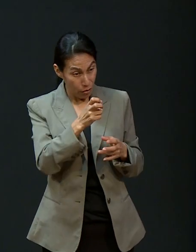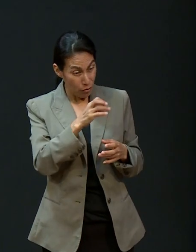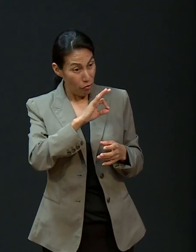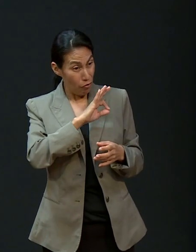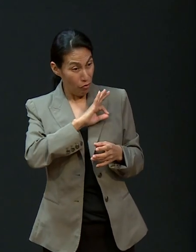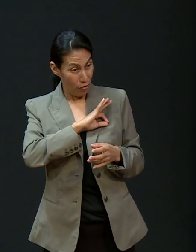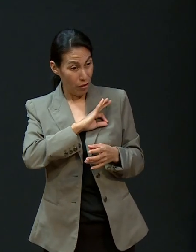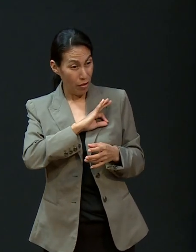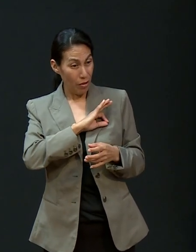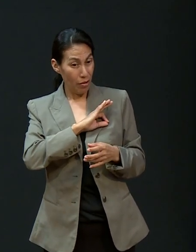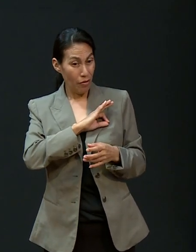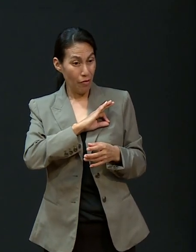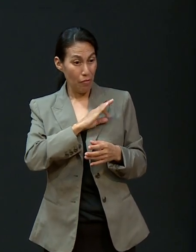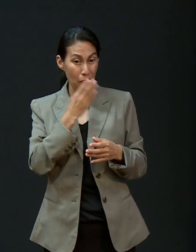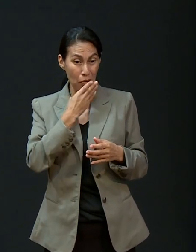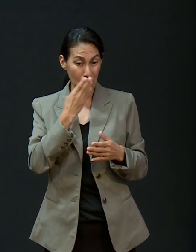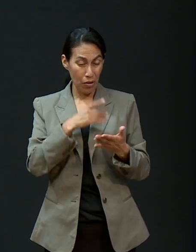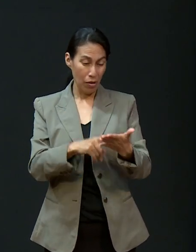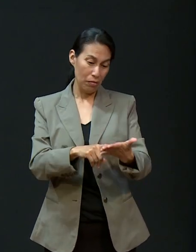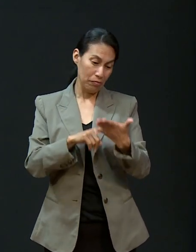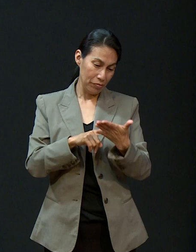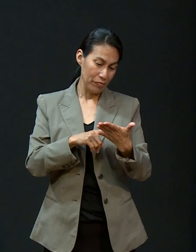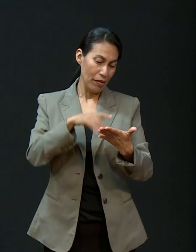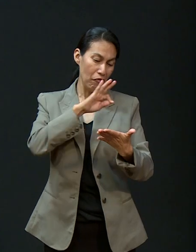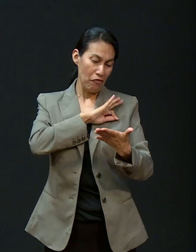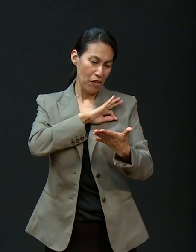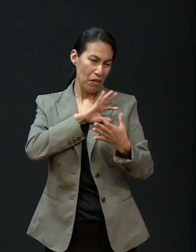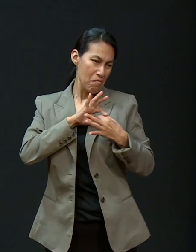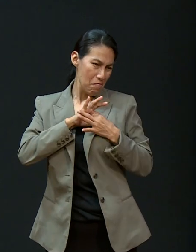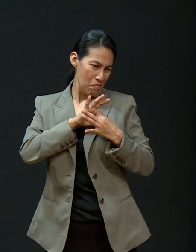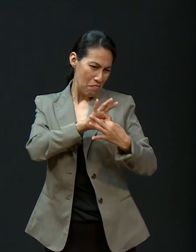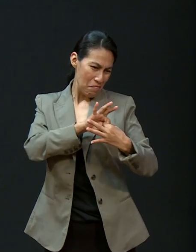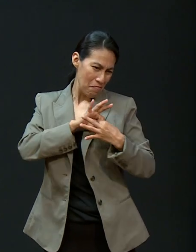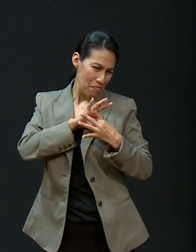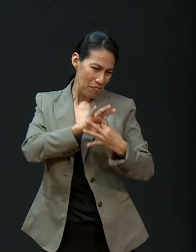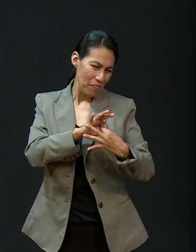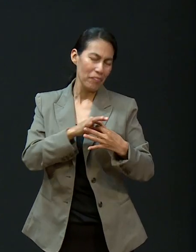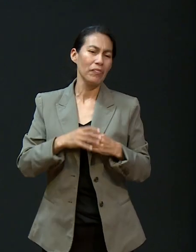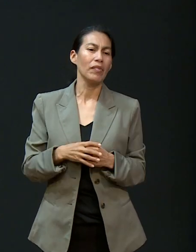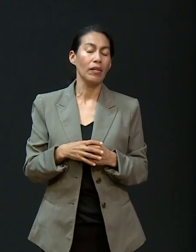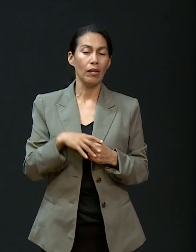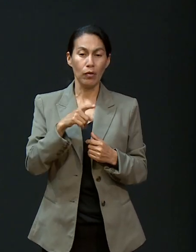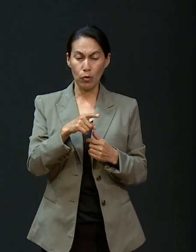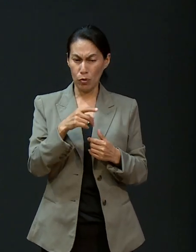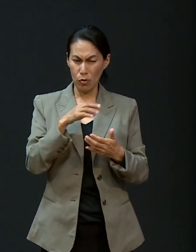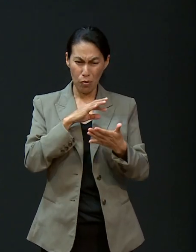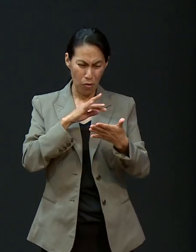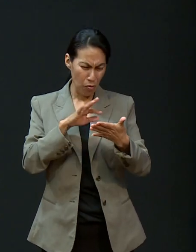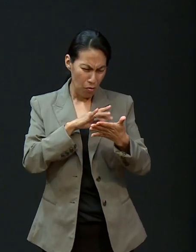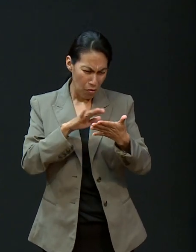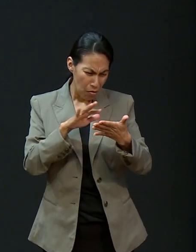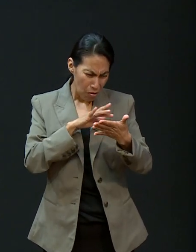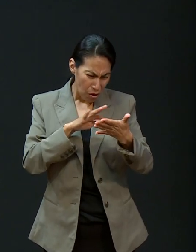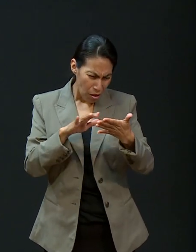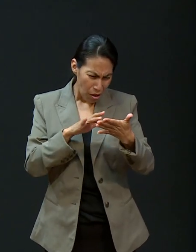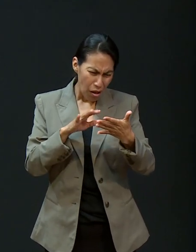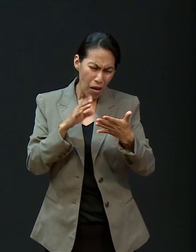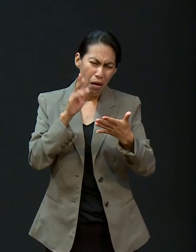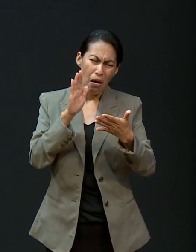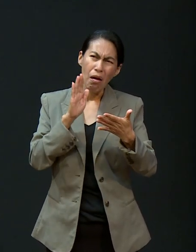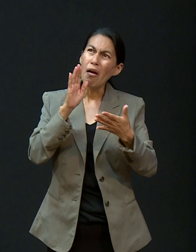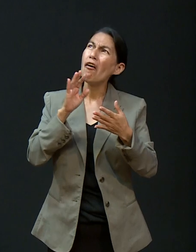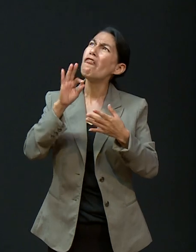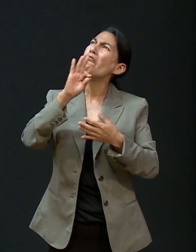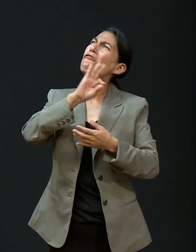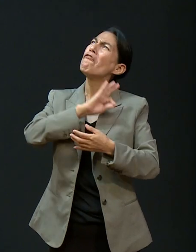donde entra el poder de la fe. La fe está basada en la palabra de Dios, y esa palabra escrita llega a ser viva para ti